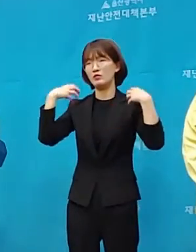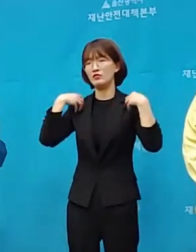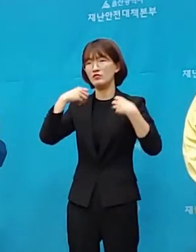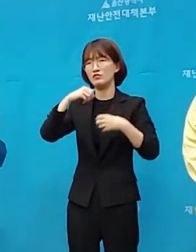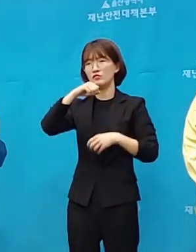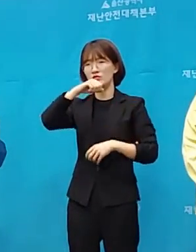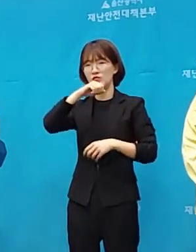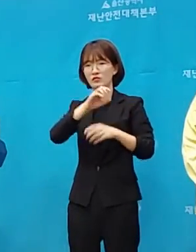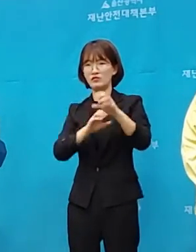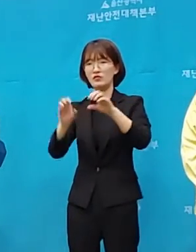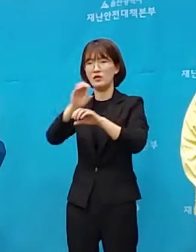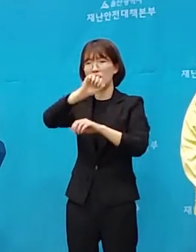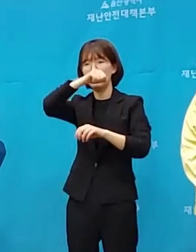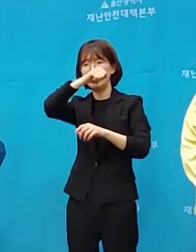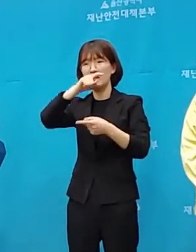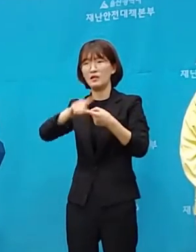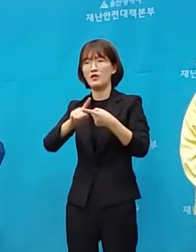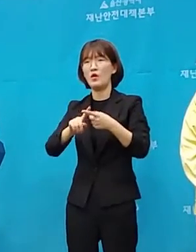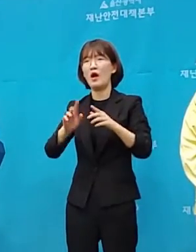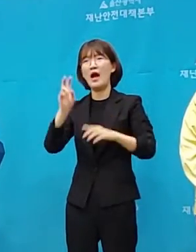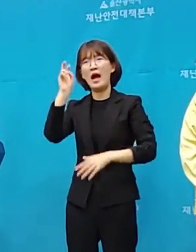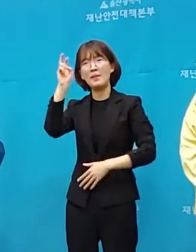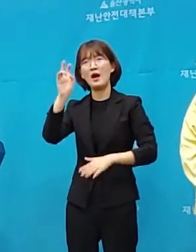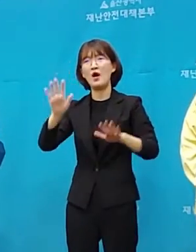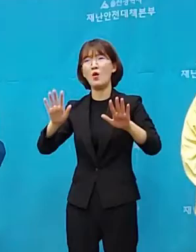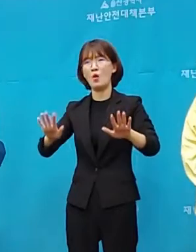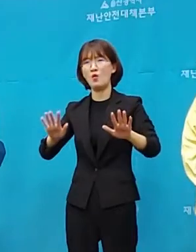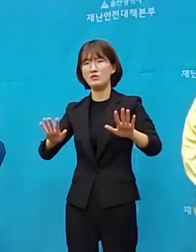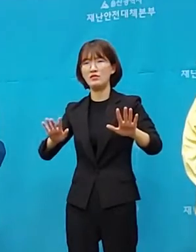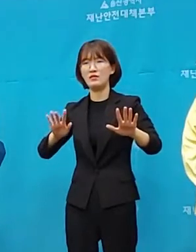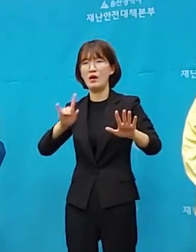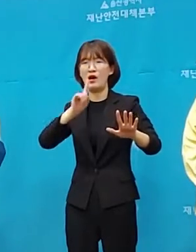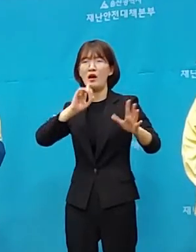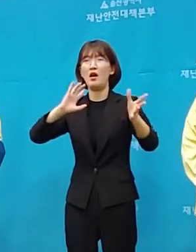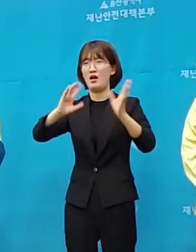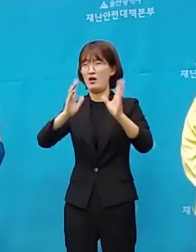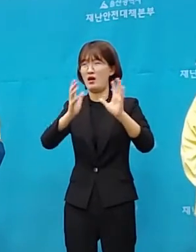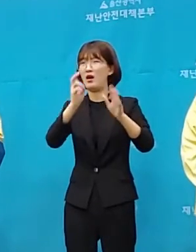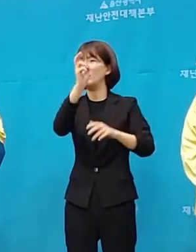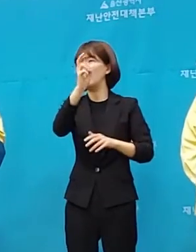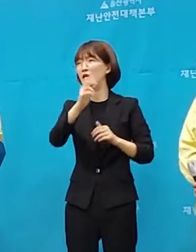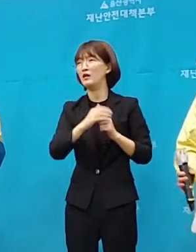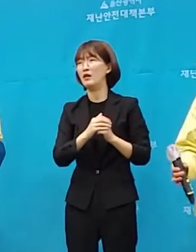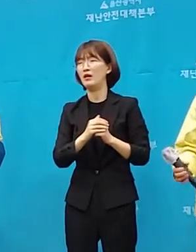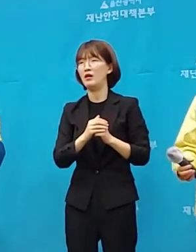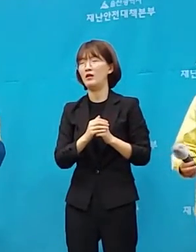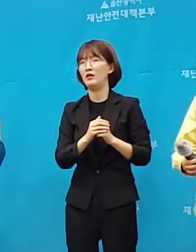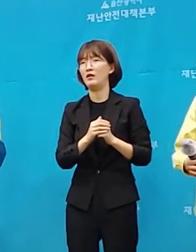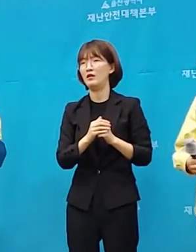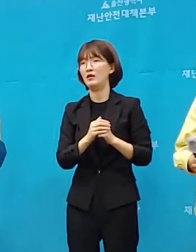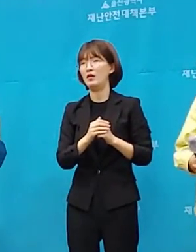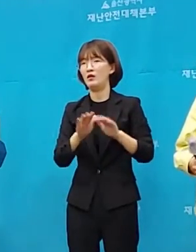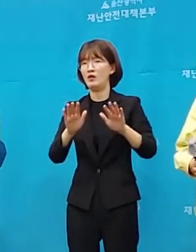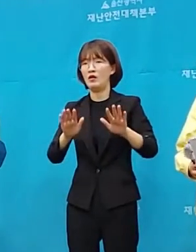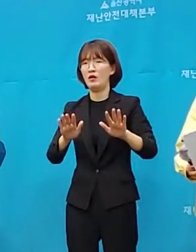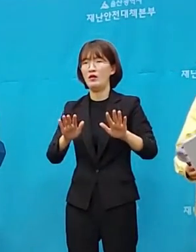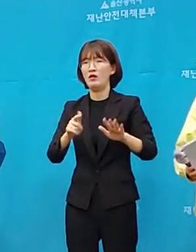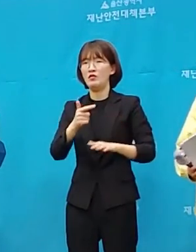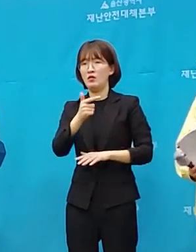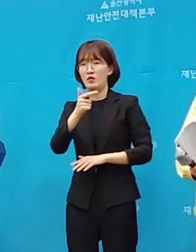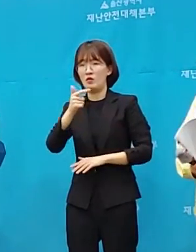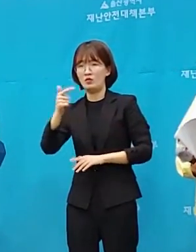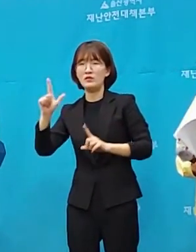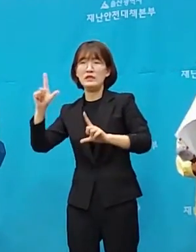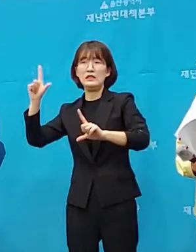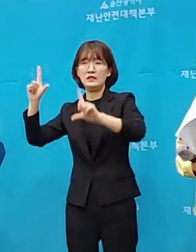추가경정 예산을 오늘 아마 다루는 걸 알고 있는데 이게 워낙 이 사태가